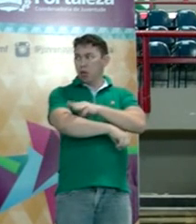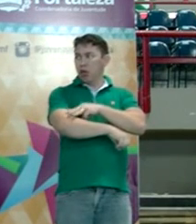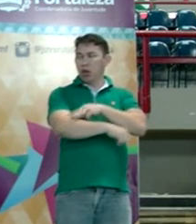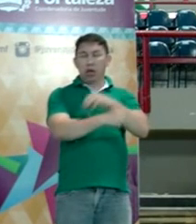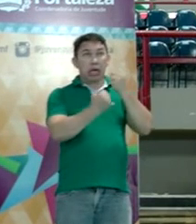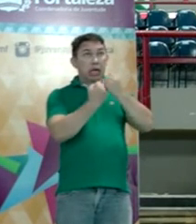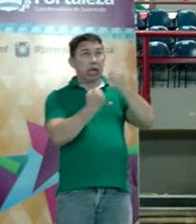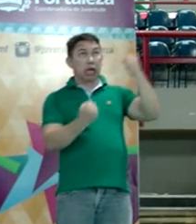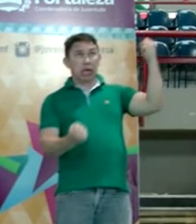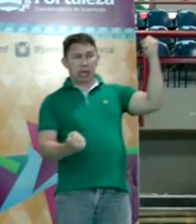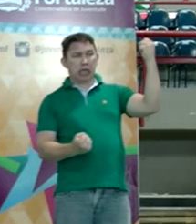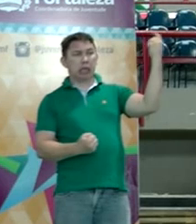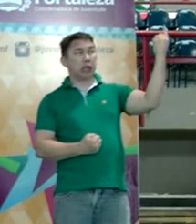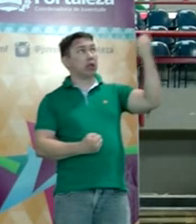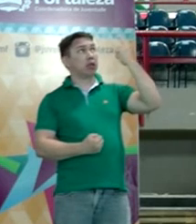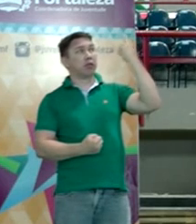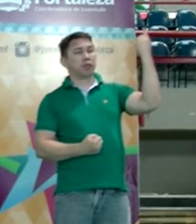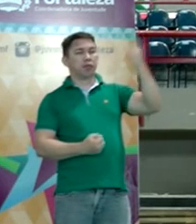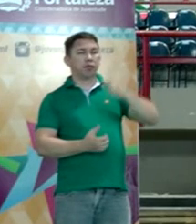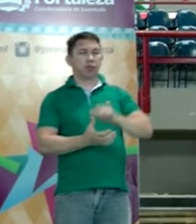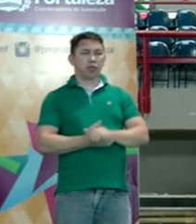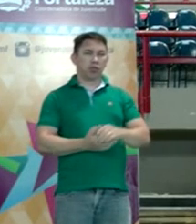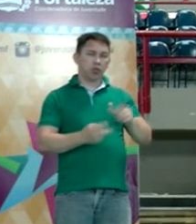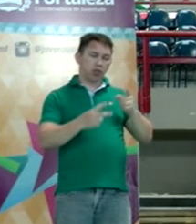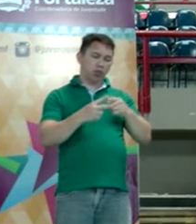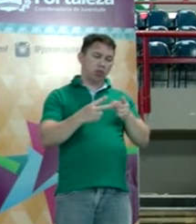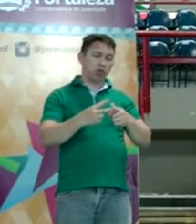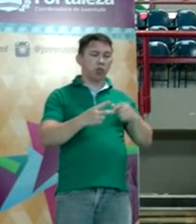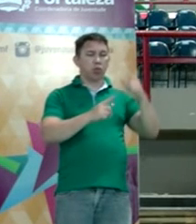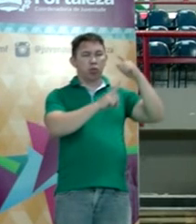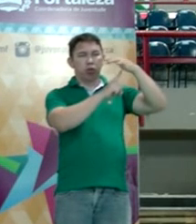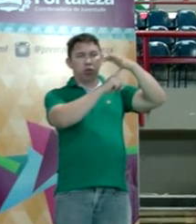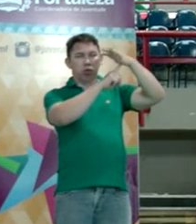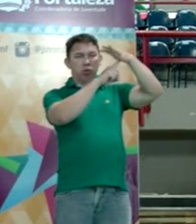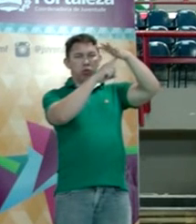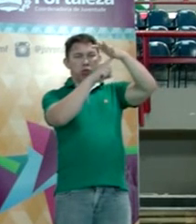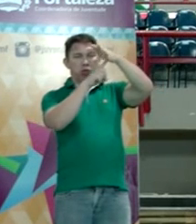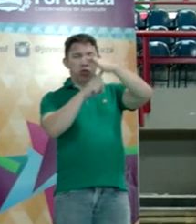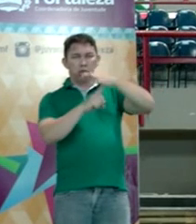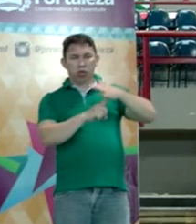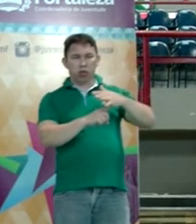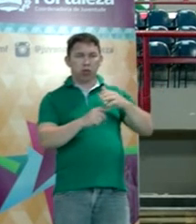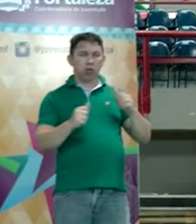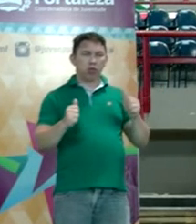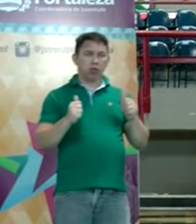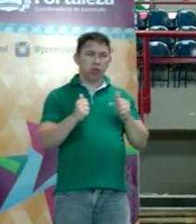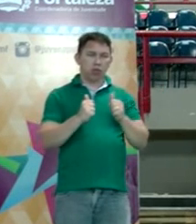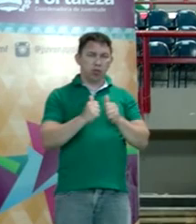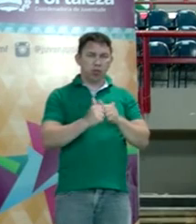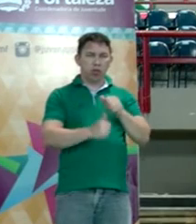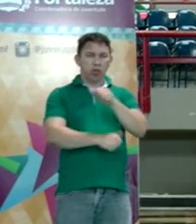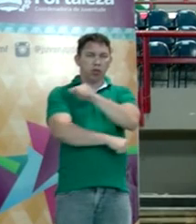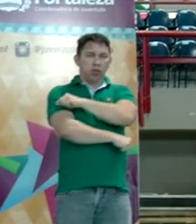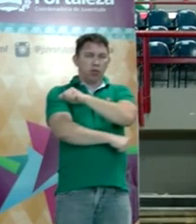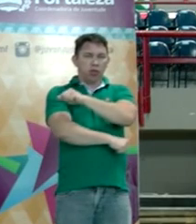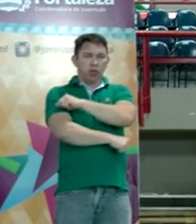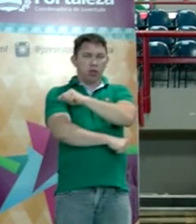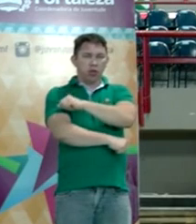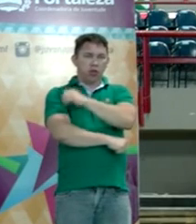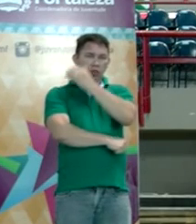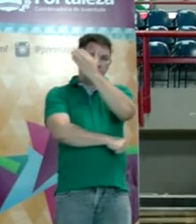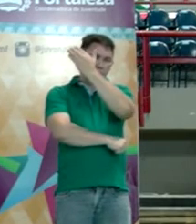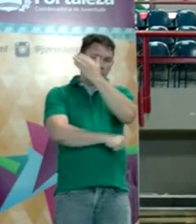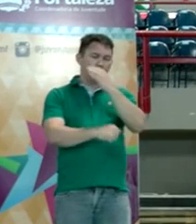época maior. Então, tu sobe de duas maneiras lá, de helicóptero, mas eu fui como aluno da UES, e aluno da UES não vai de helicóptero, claro,